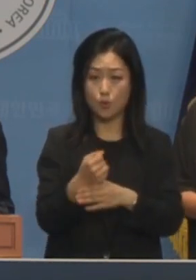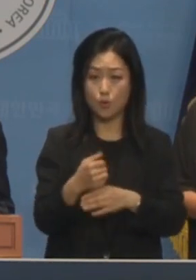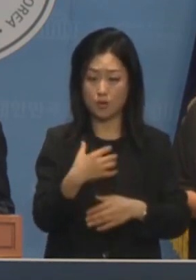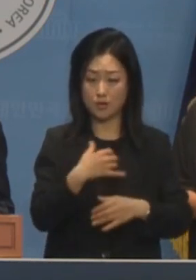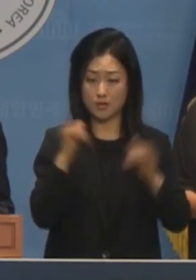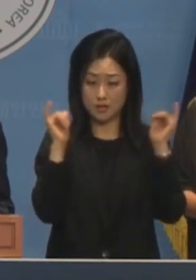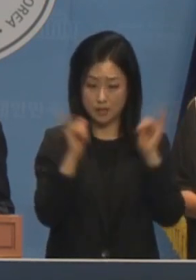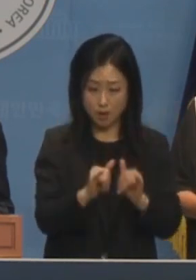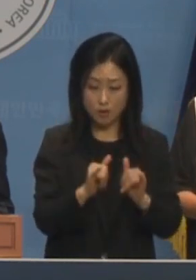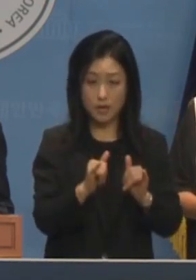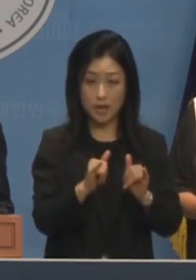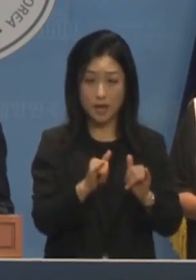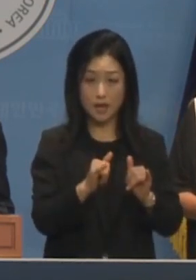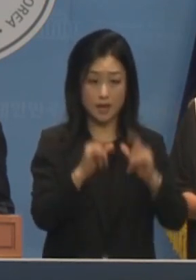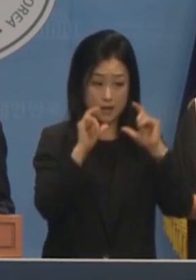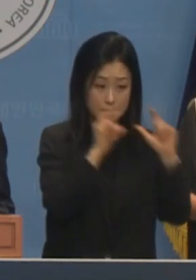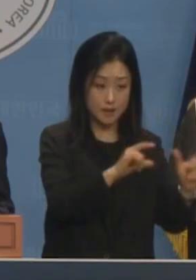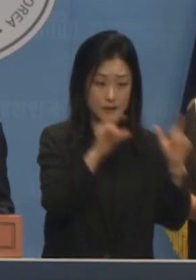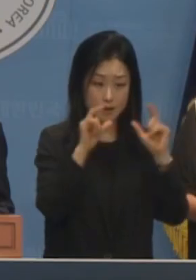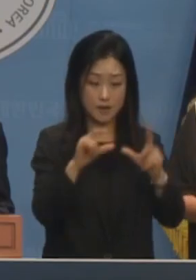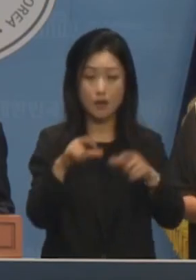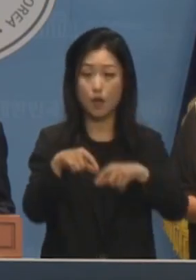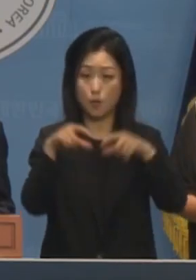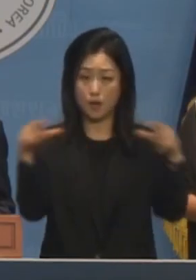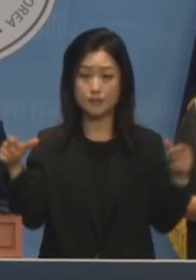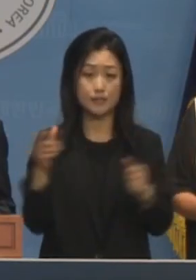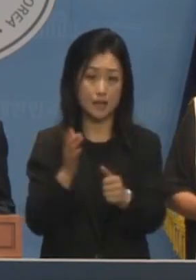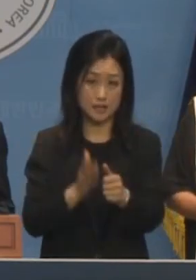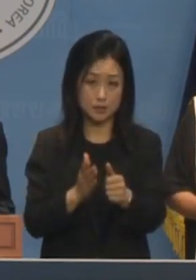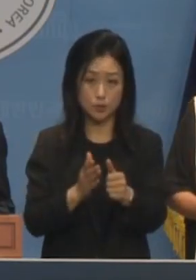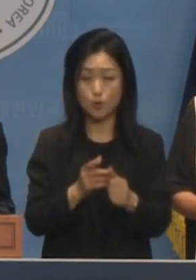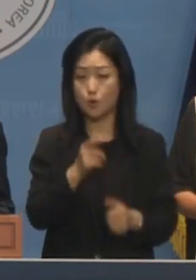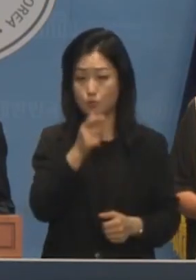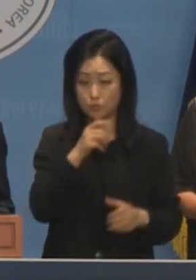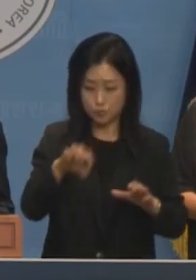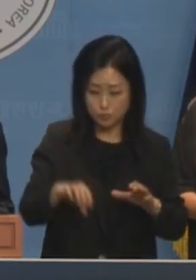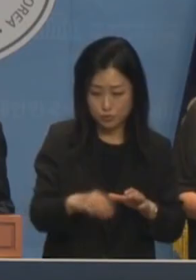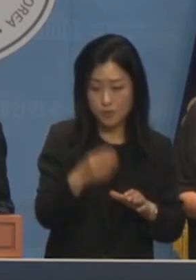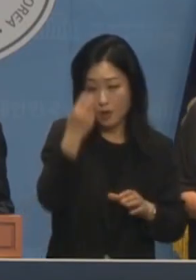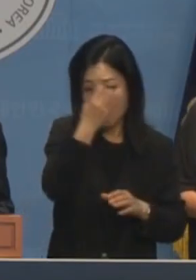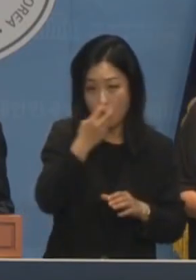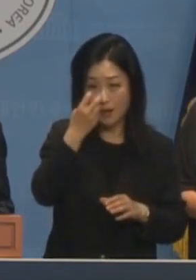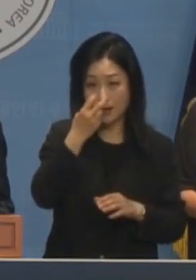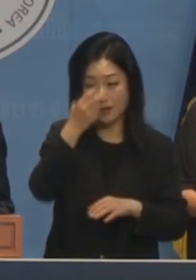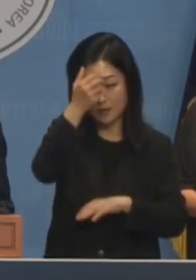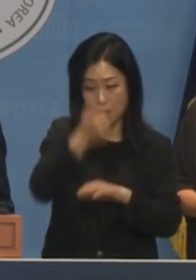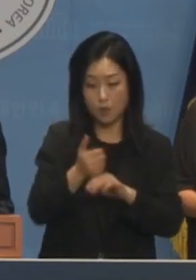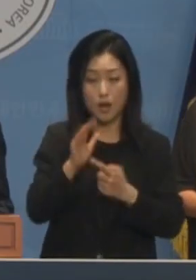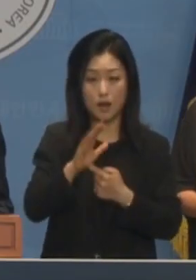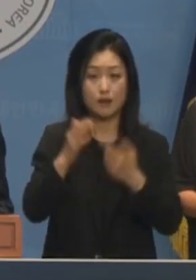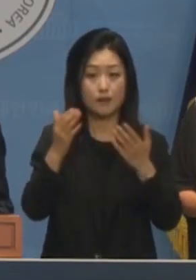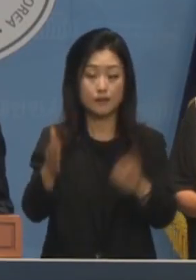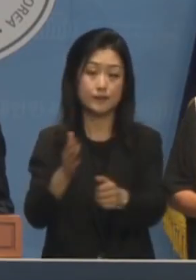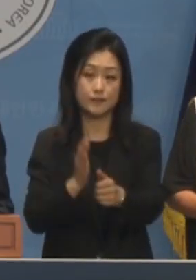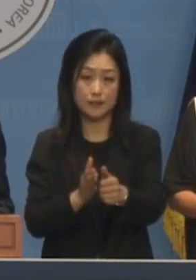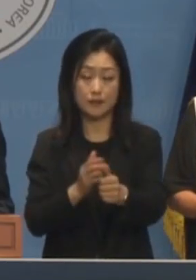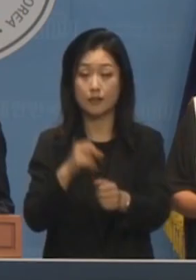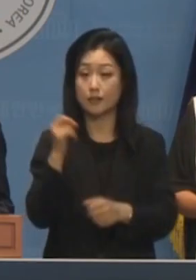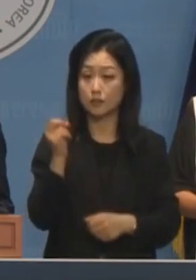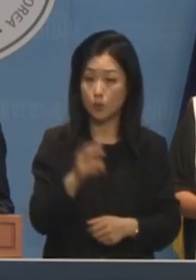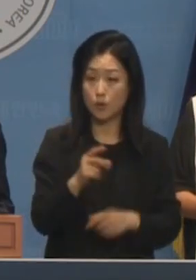조사하고 수변활동 금지 등의 조치를 통해 국민들의 관련 정보를 알려야 한다.